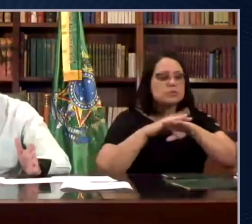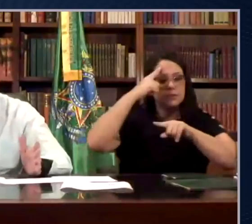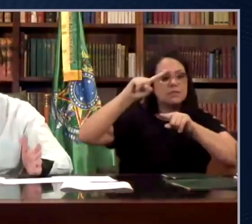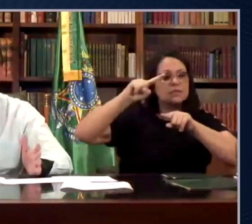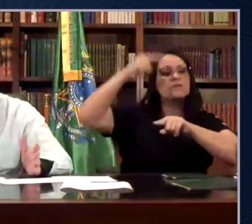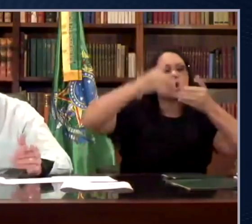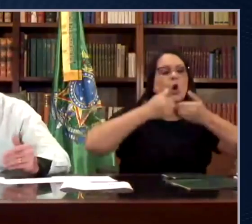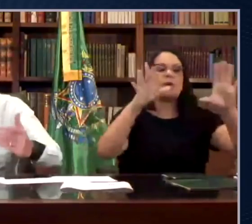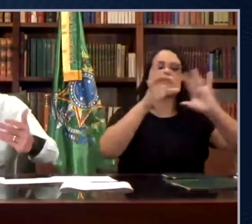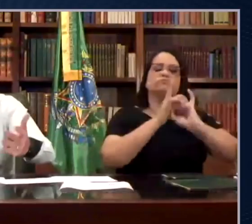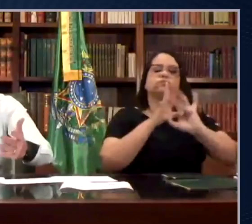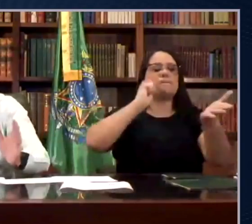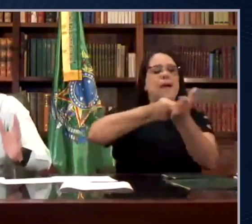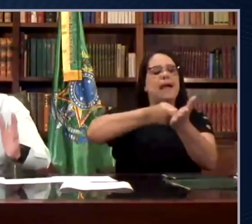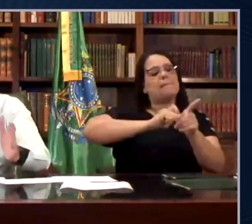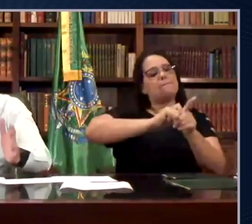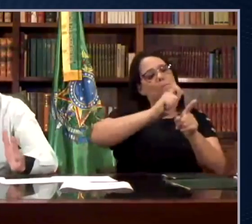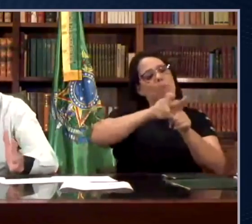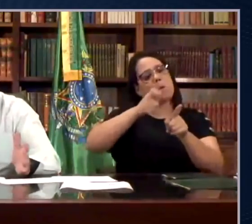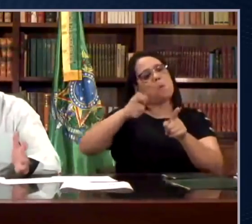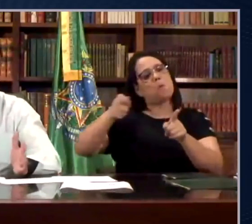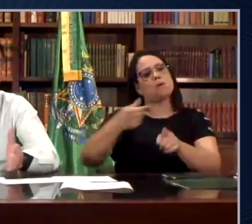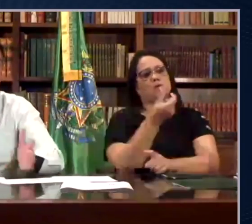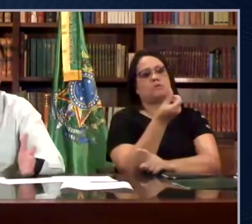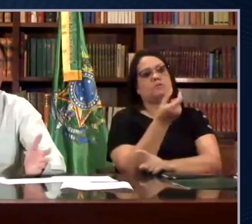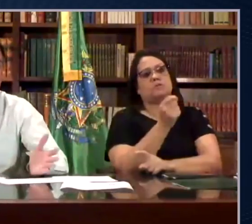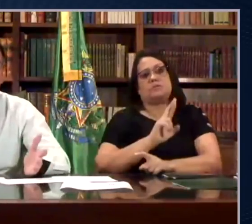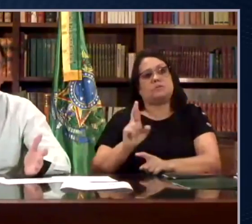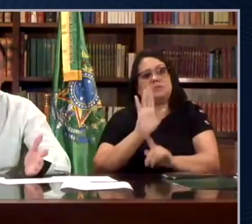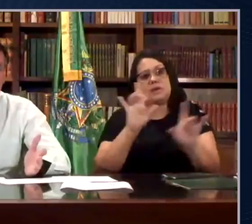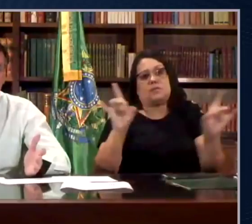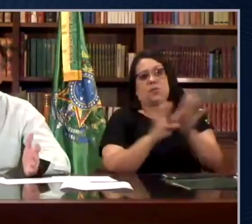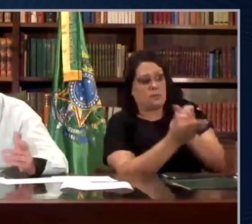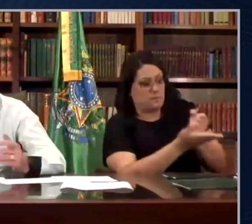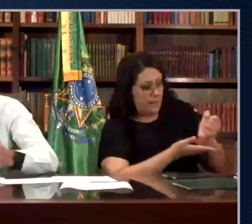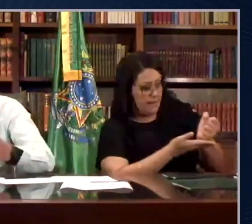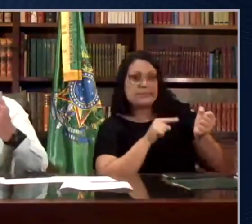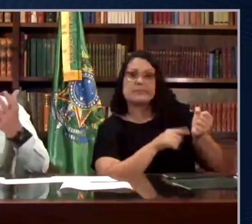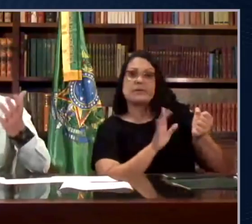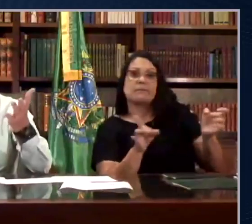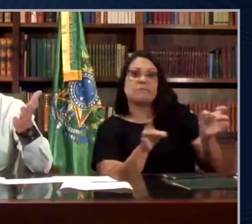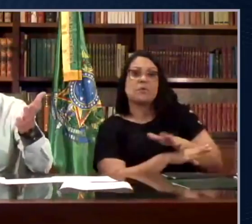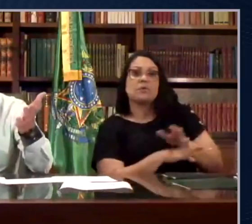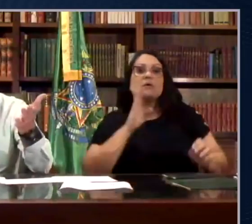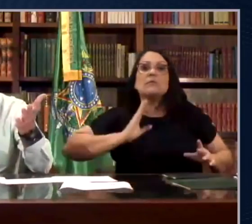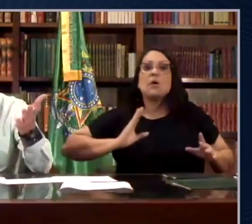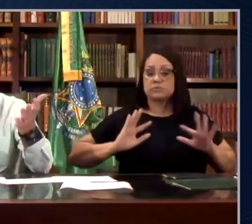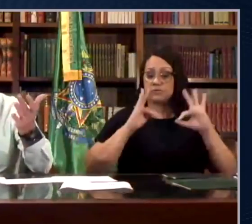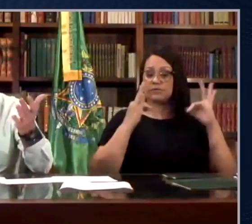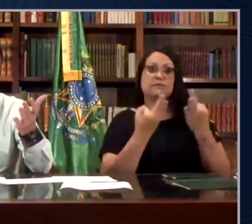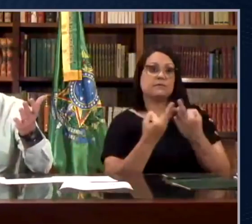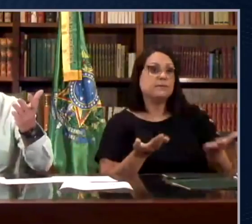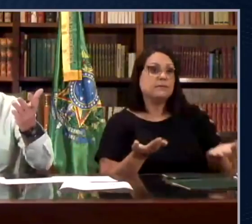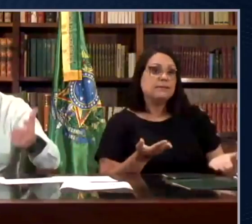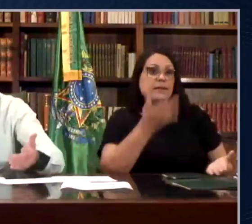vem começa a ser pago os R$600. Inclusive, tem uma base que está pronta, é a base do Bolsa Família. Aquele que recebe